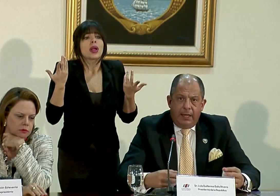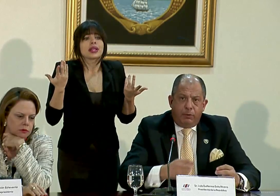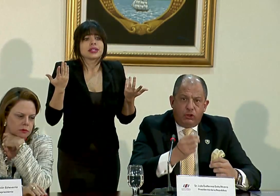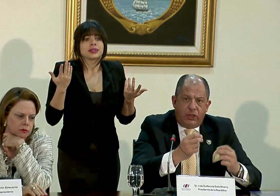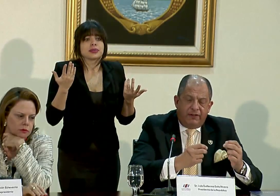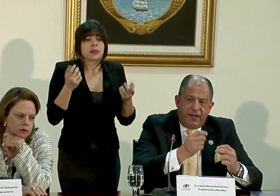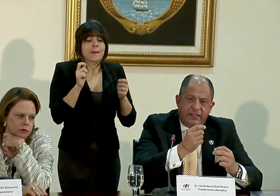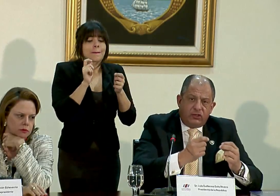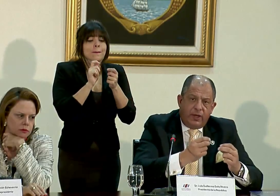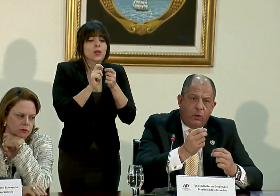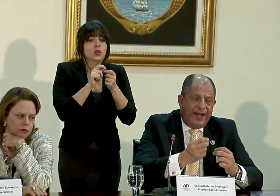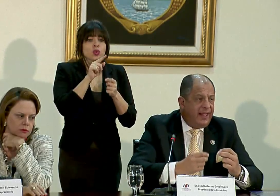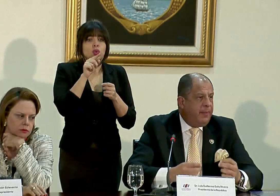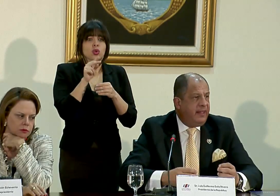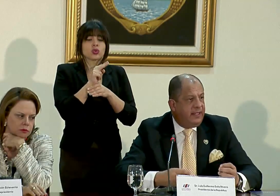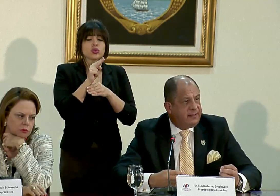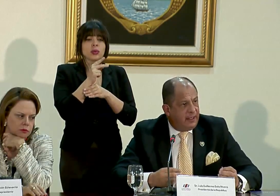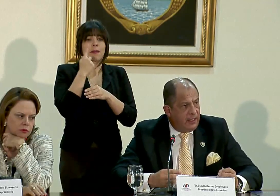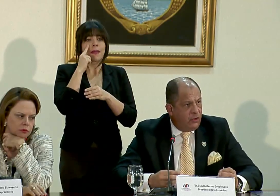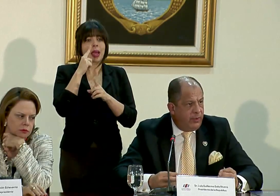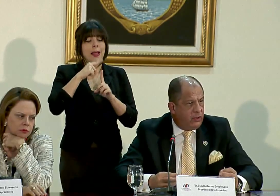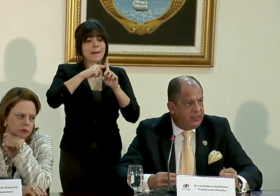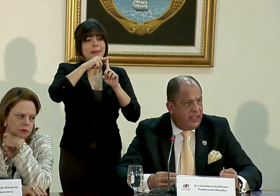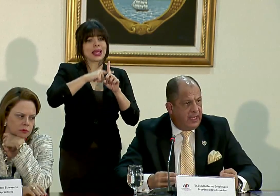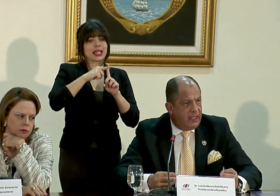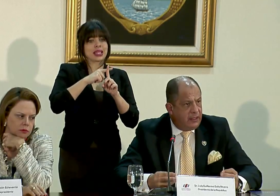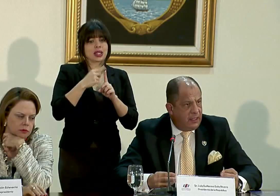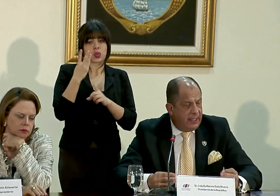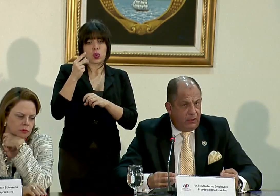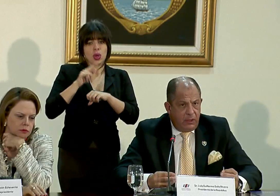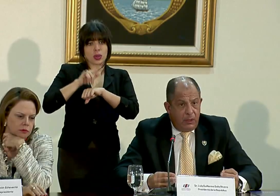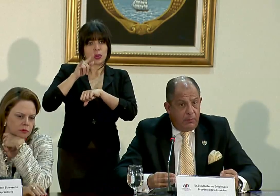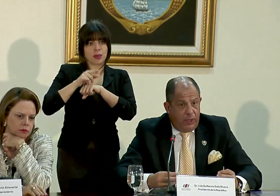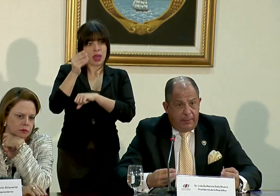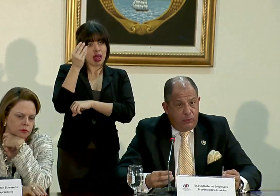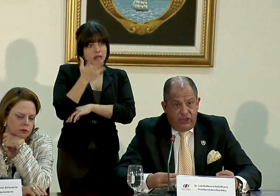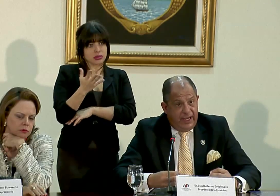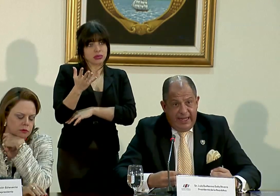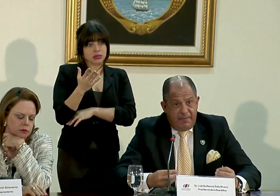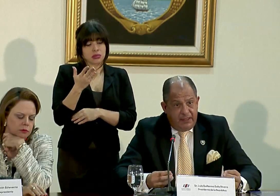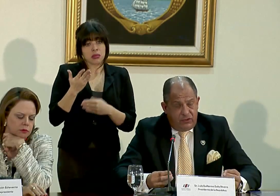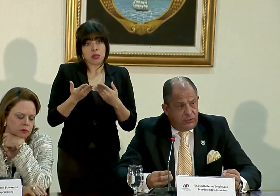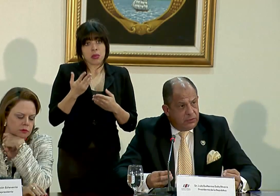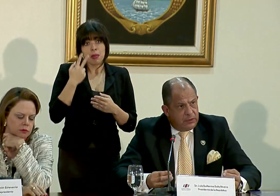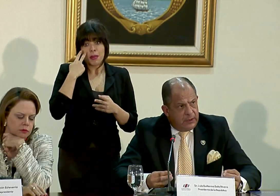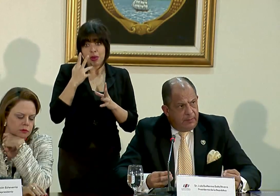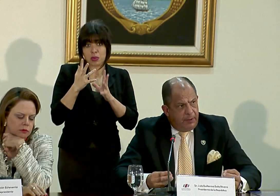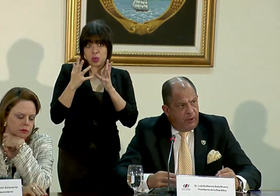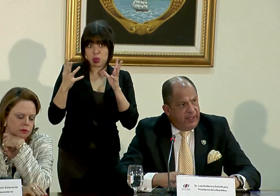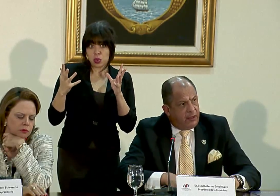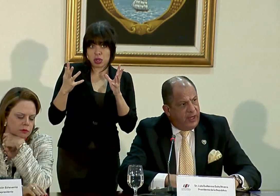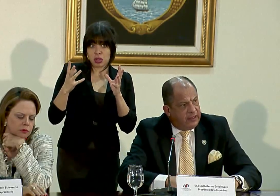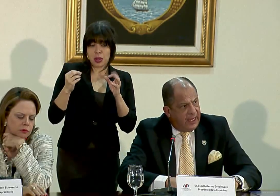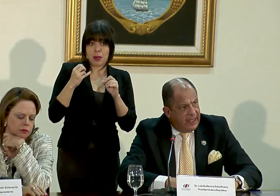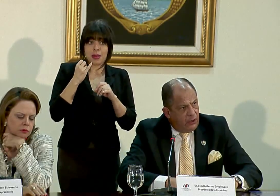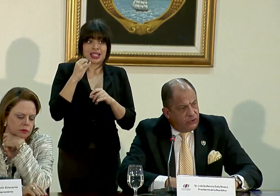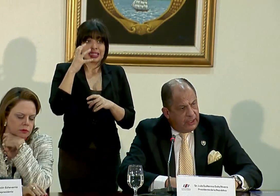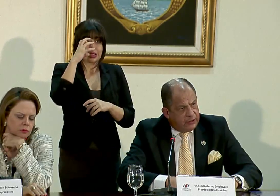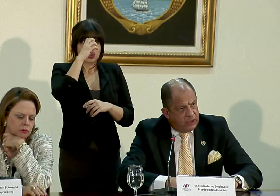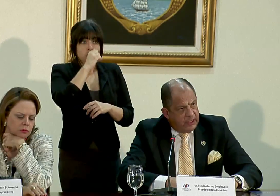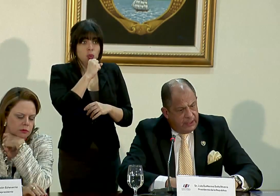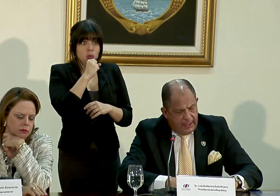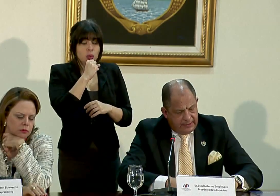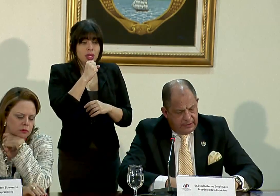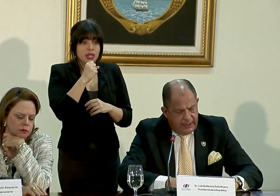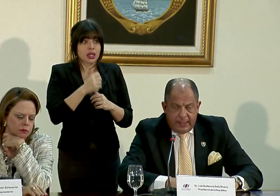punto de referencia sobre el cual ha de medirse el número que se ha indicado. Puede lucir inmenso, pero a vida cuenta, a la